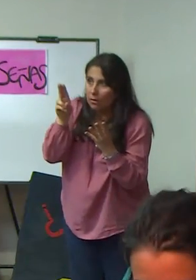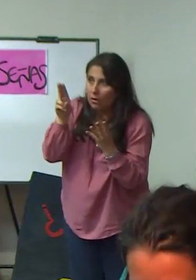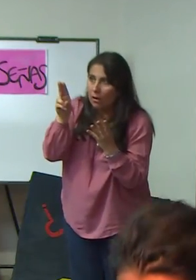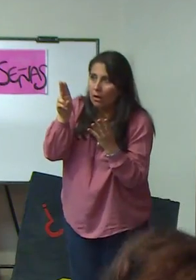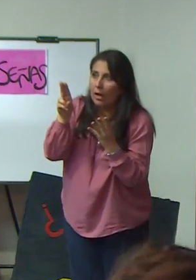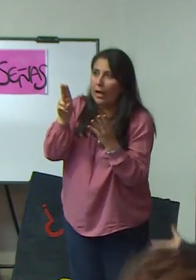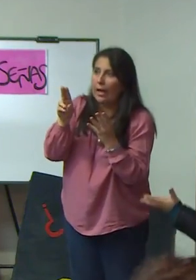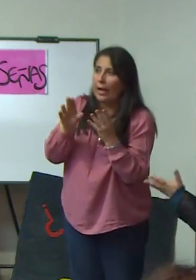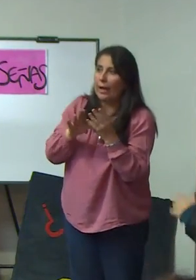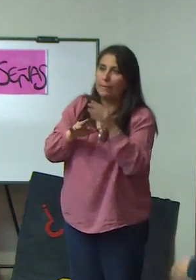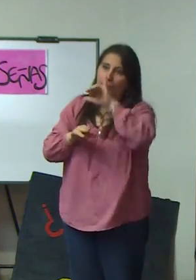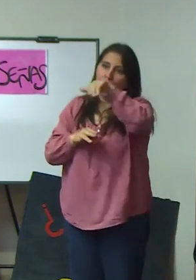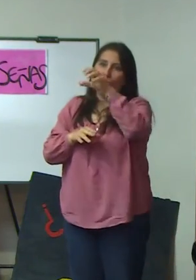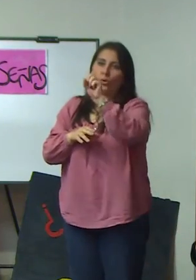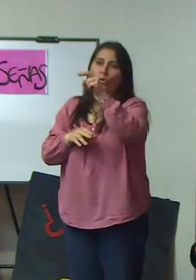Jonathan. Profe Diana.